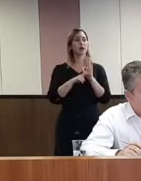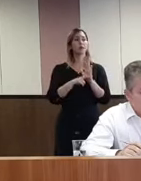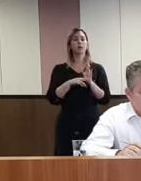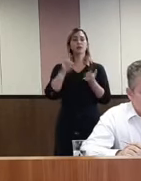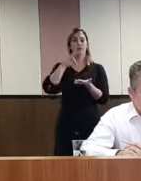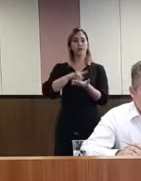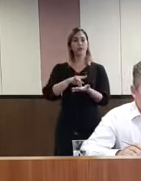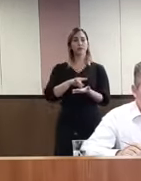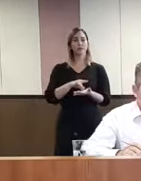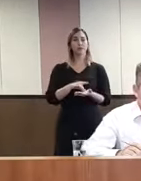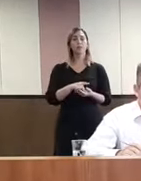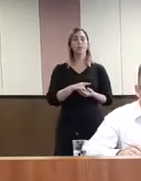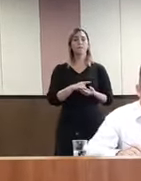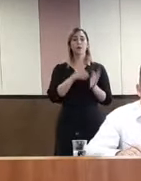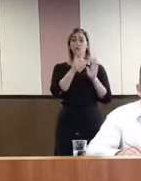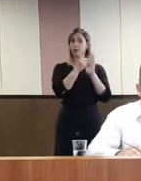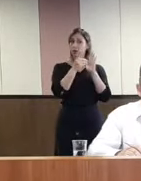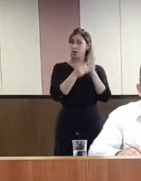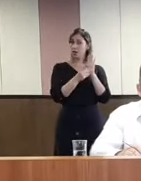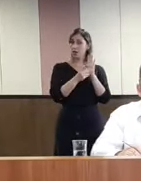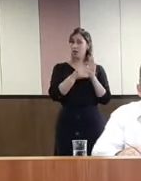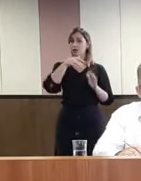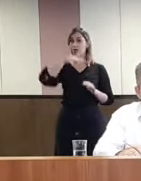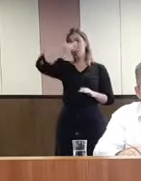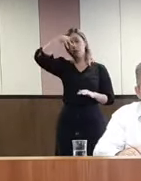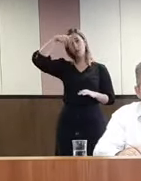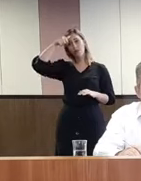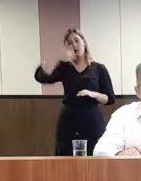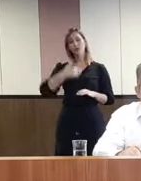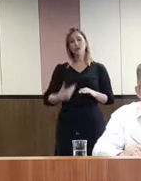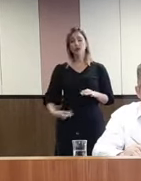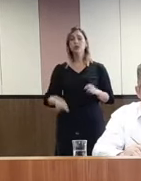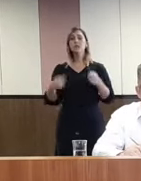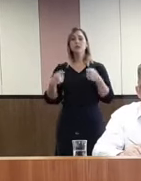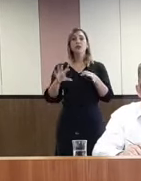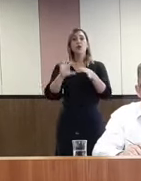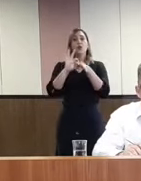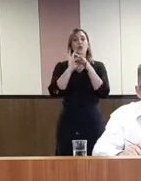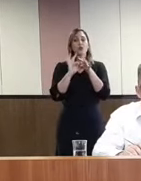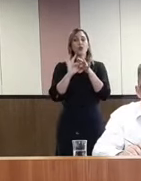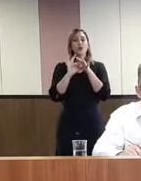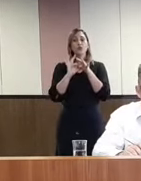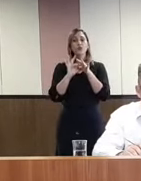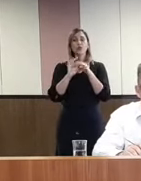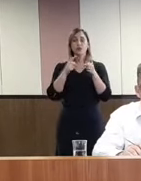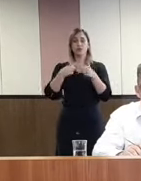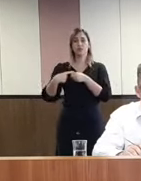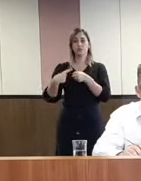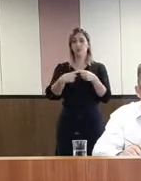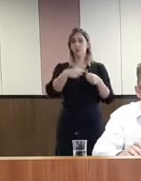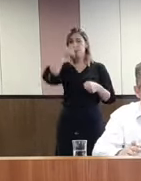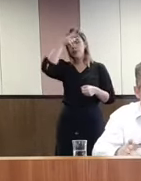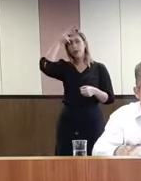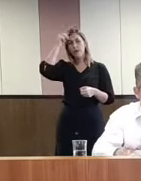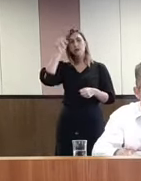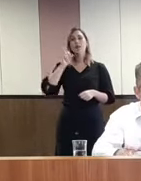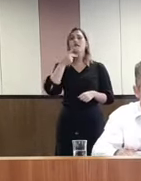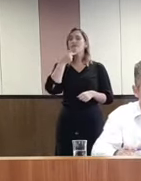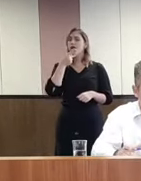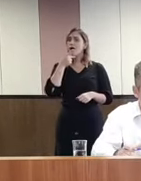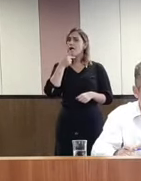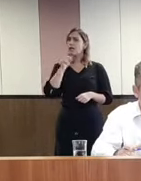validade? O decreto estadual, ele vincula as prefeituras, e ele diz também, claramente, que se o